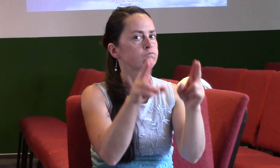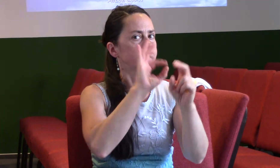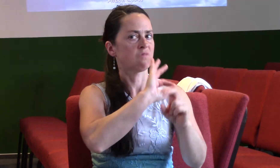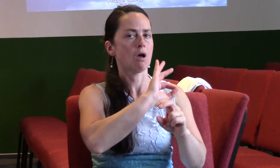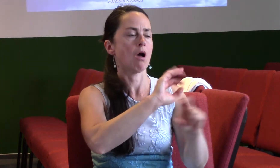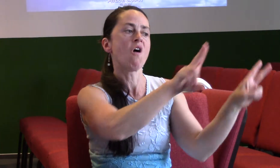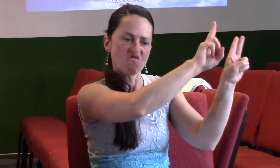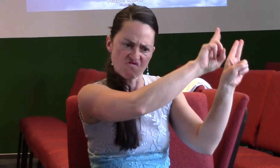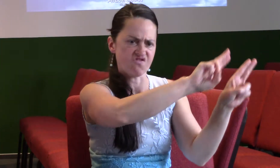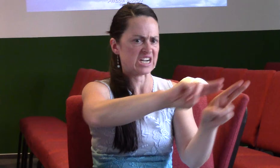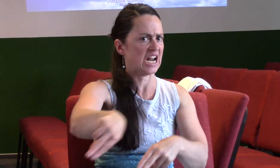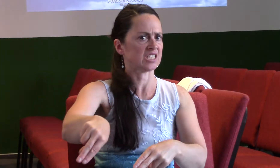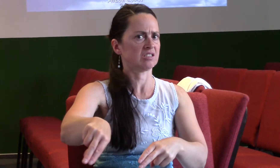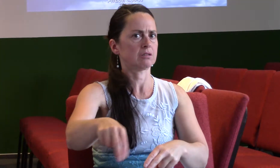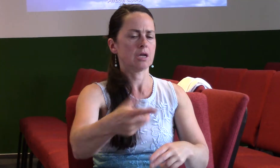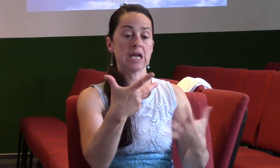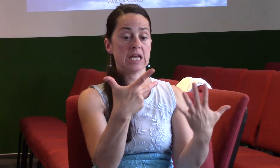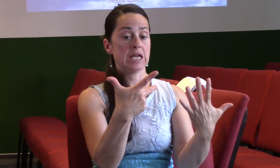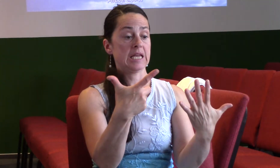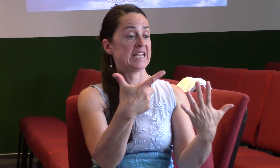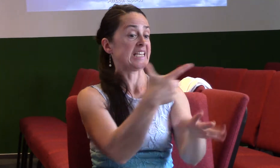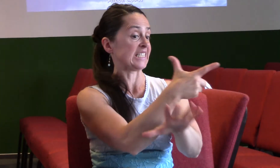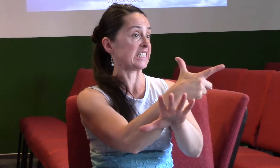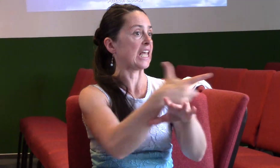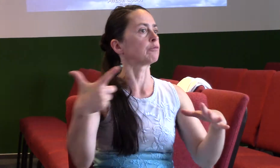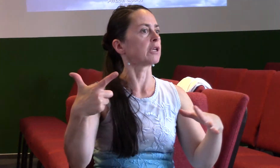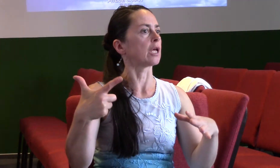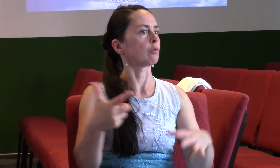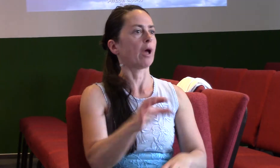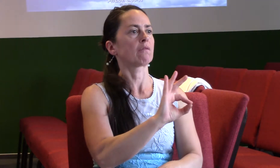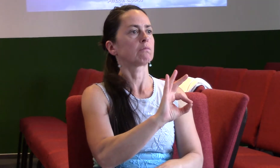Víte, mně se ten zákon očkodnění fakt líbí moc.